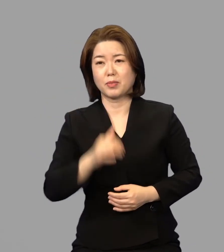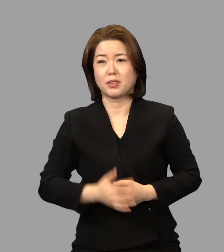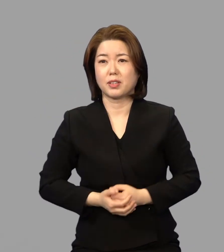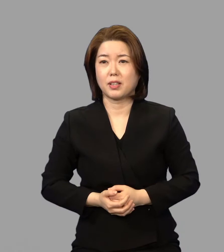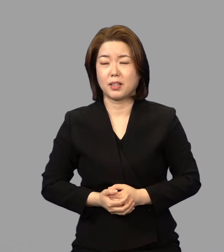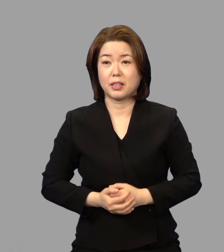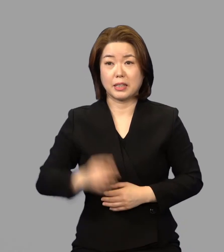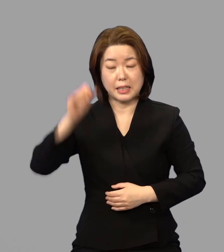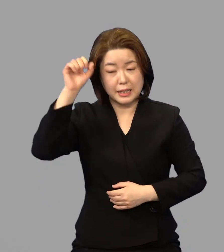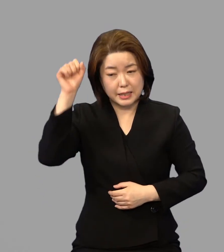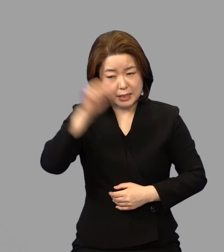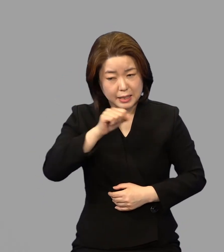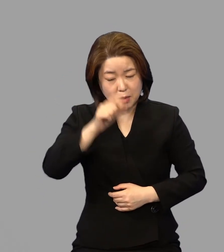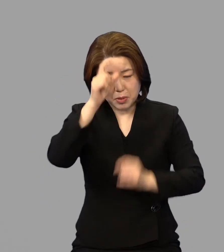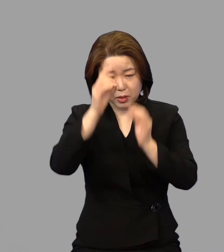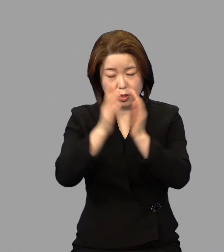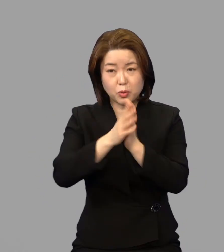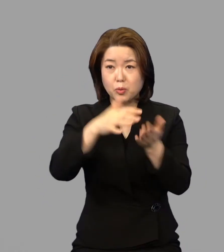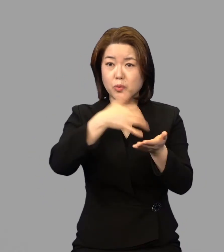새벽기도 인원,